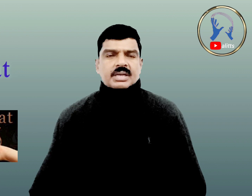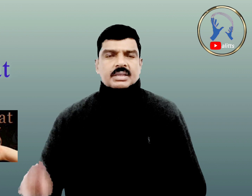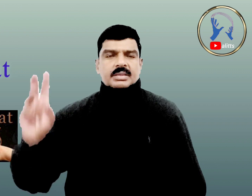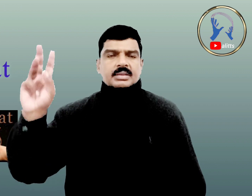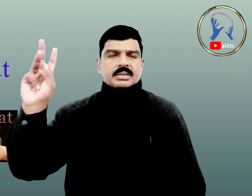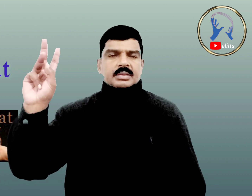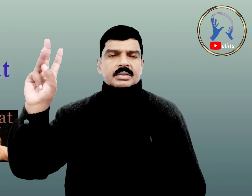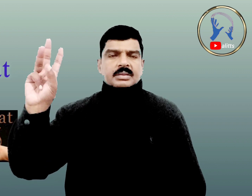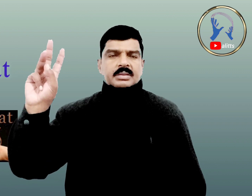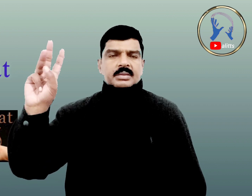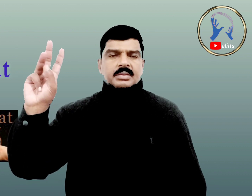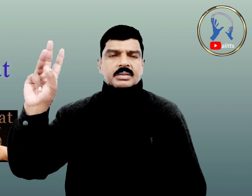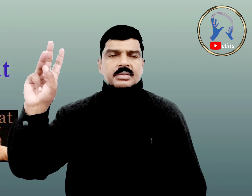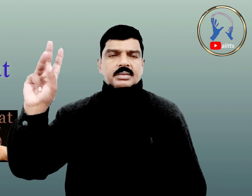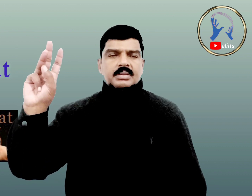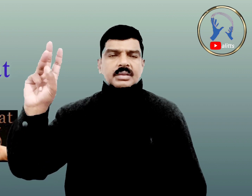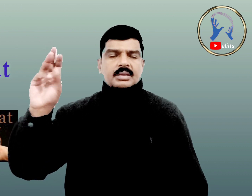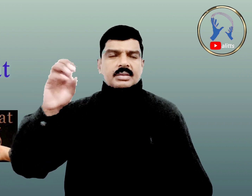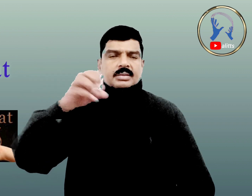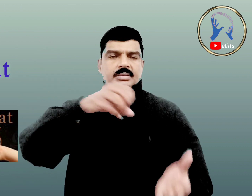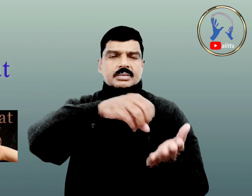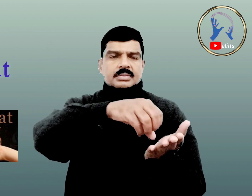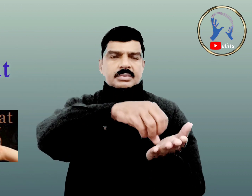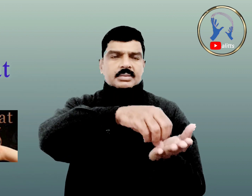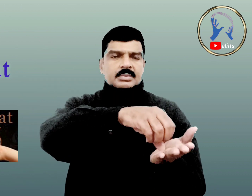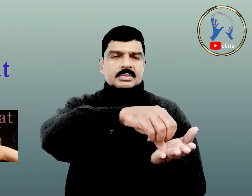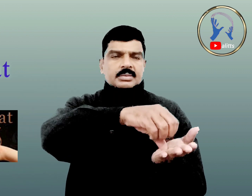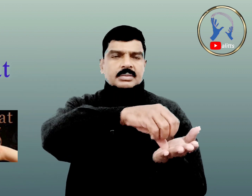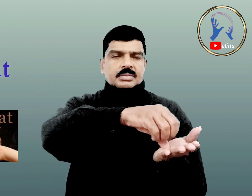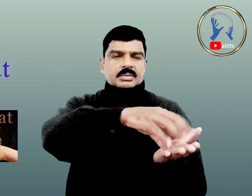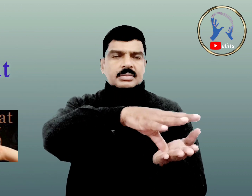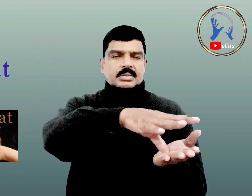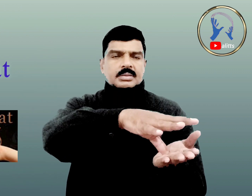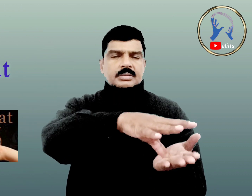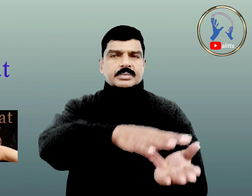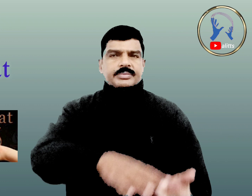زکوٰۃ، اڈائی، دینا۔